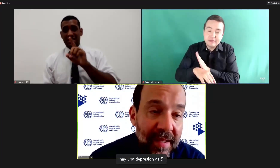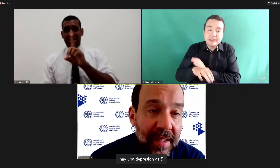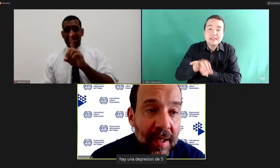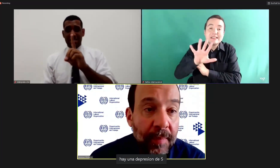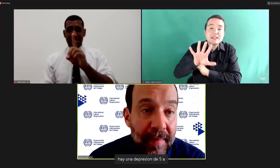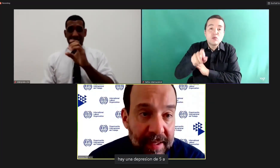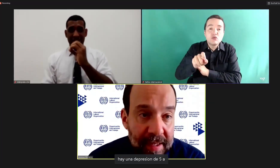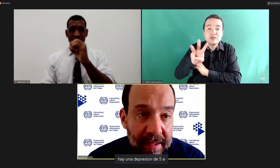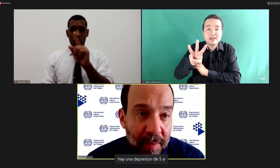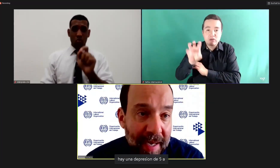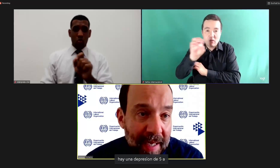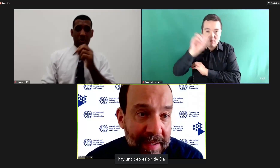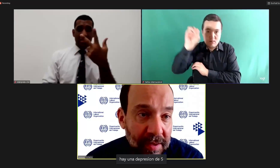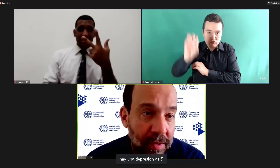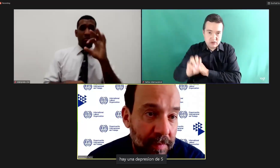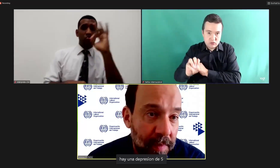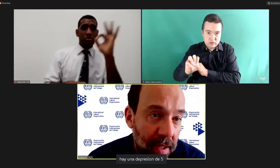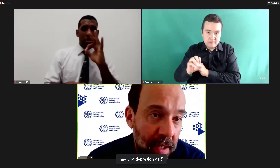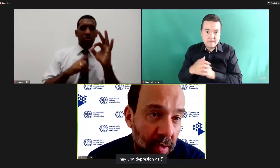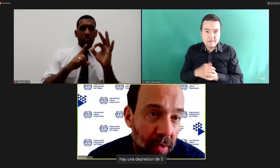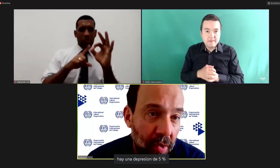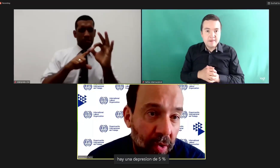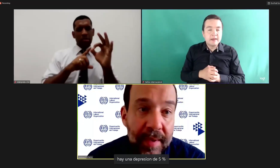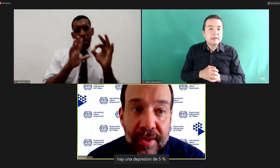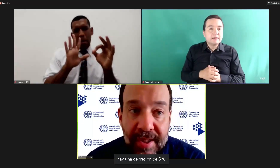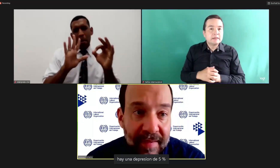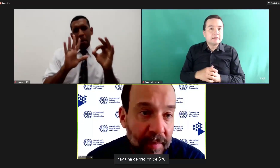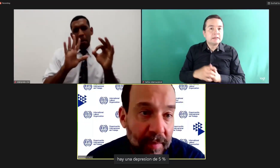muestran bastante optimistas comparadas con